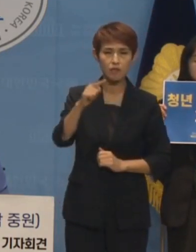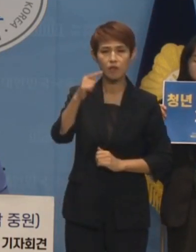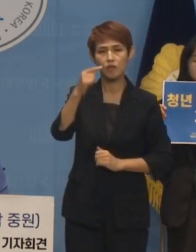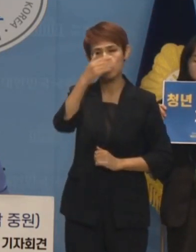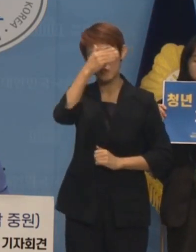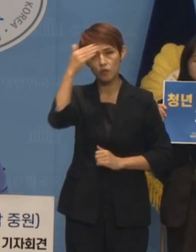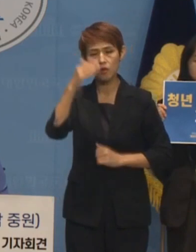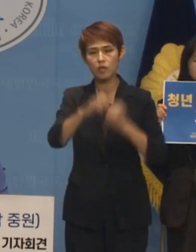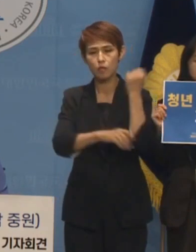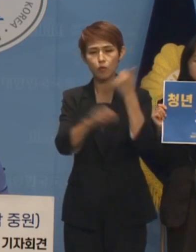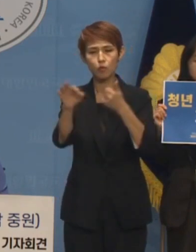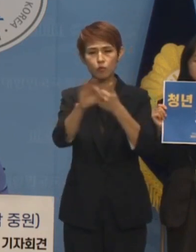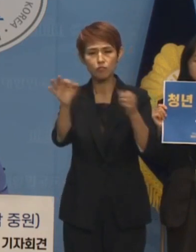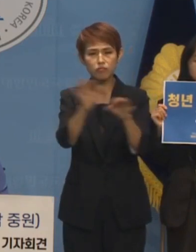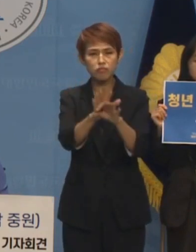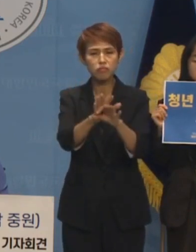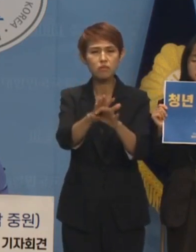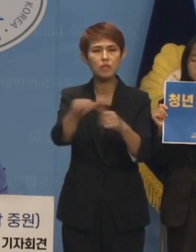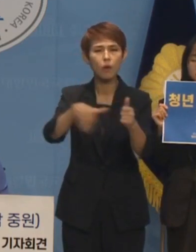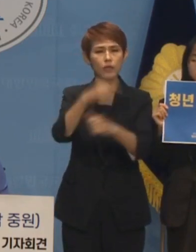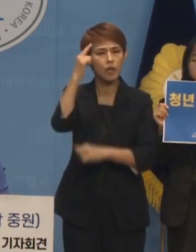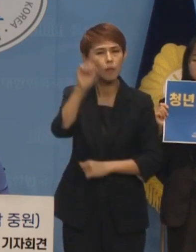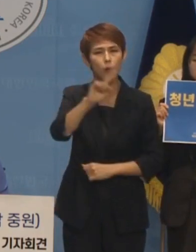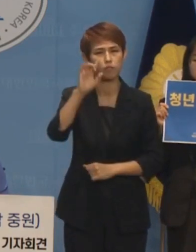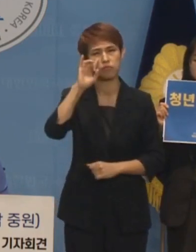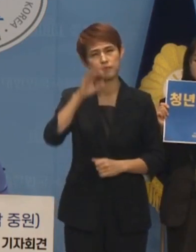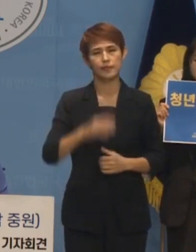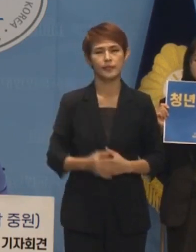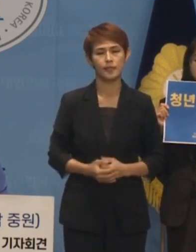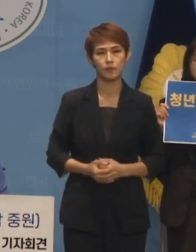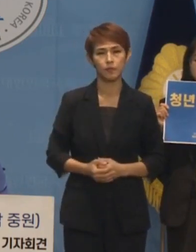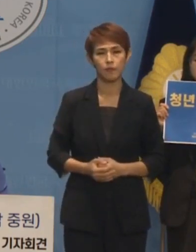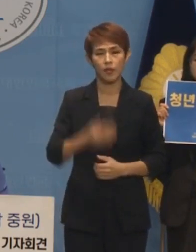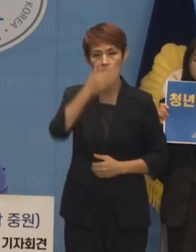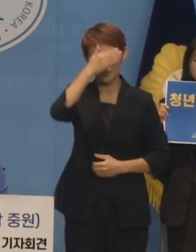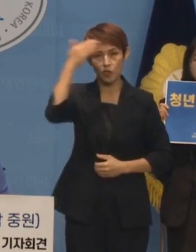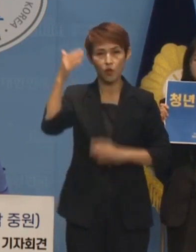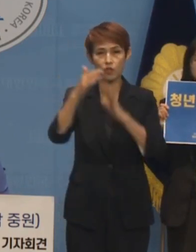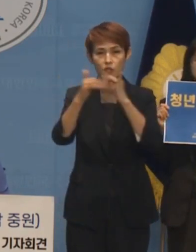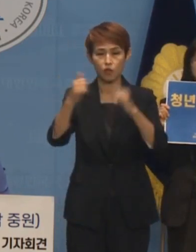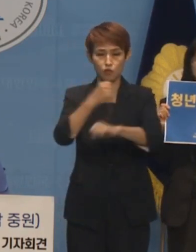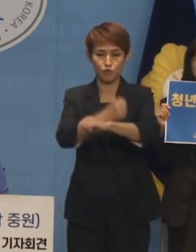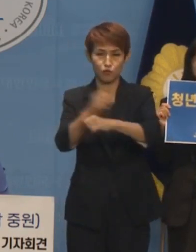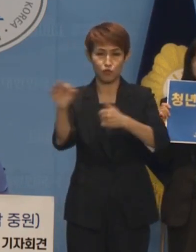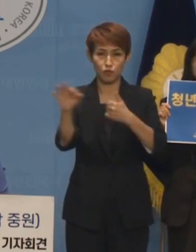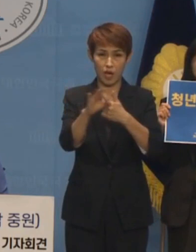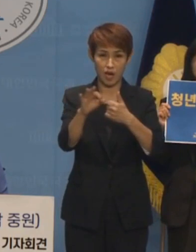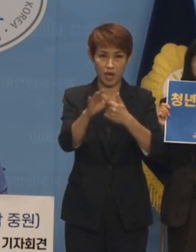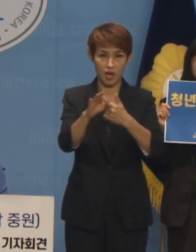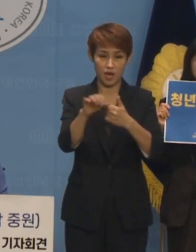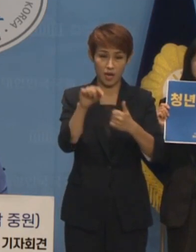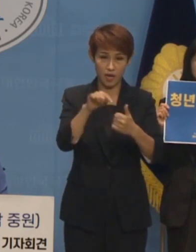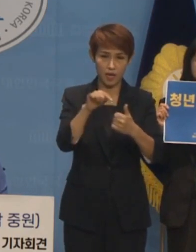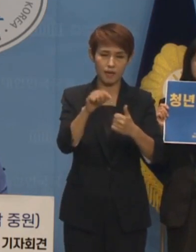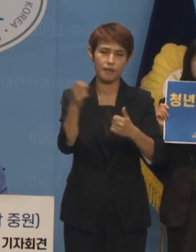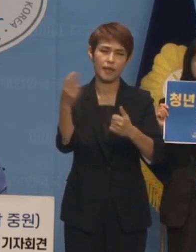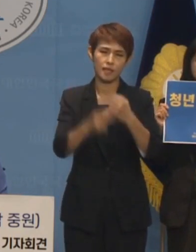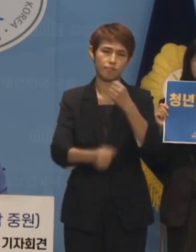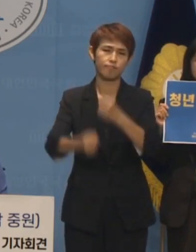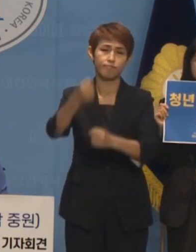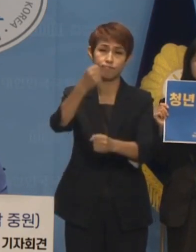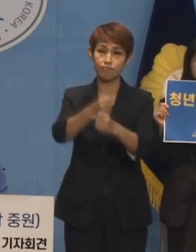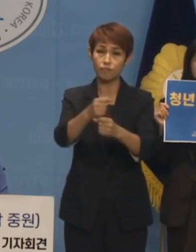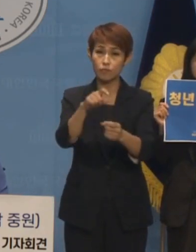있는지 사뭇 궁금합니다. 이번에 청년수당, 성남에서 사라진 청년수당을 다시 복원하기